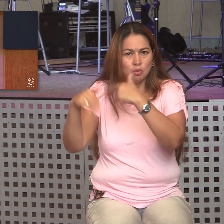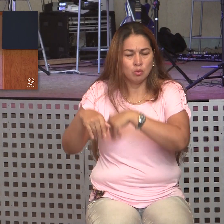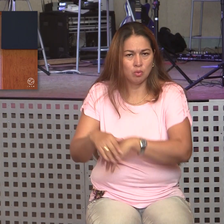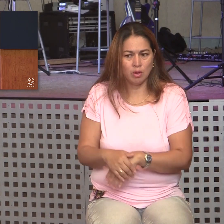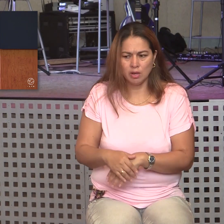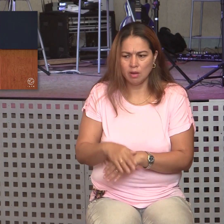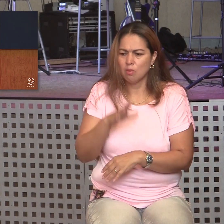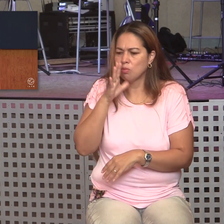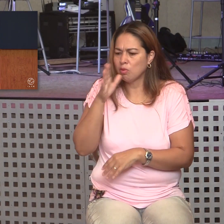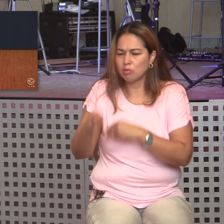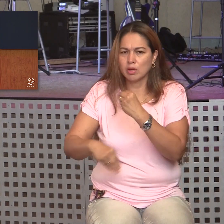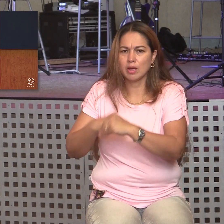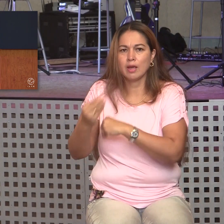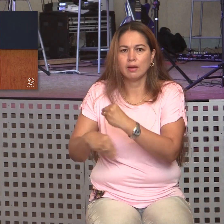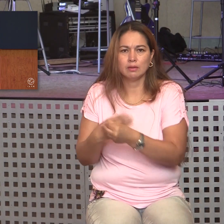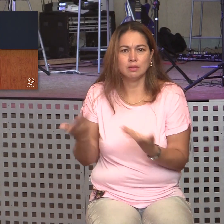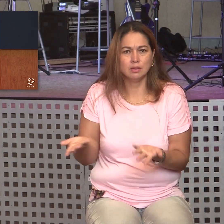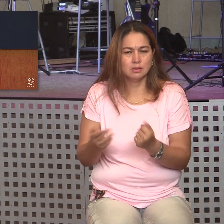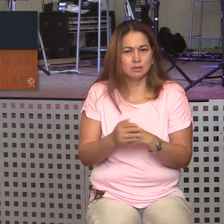la situación es que es